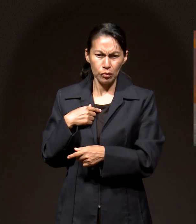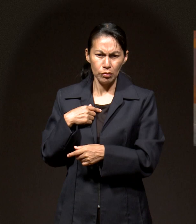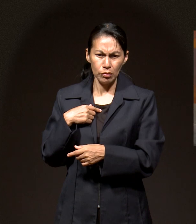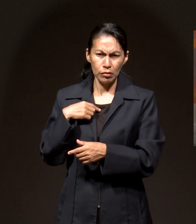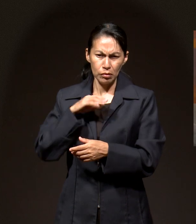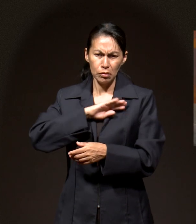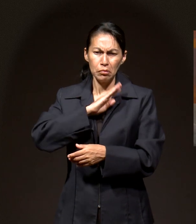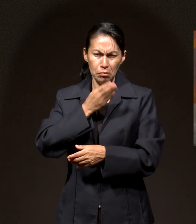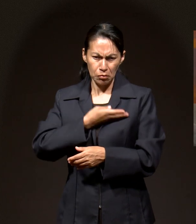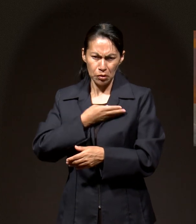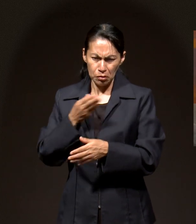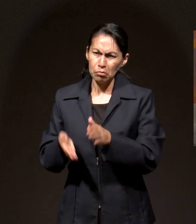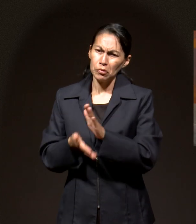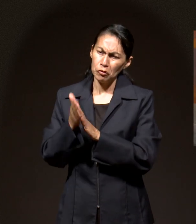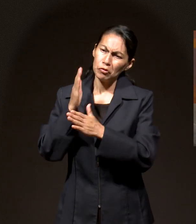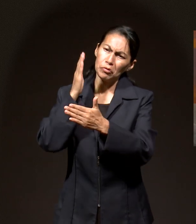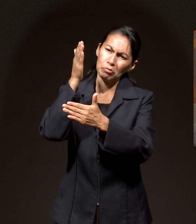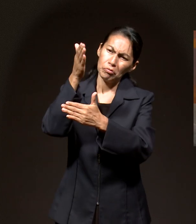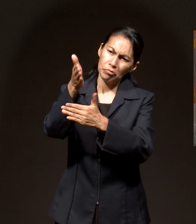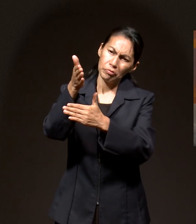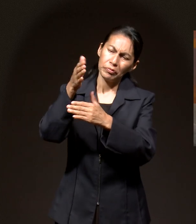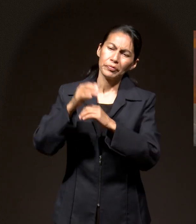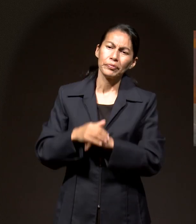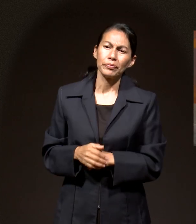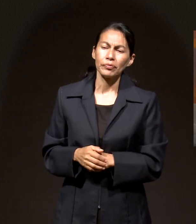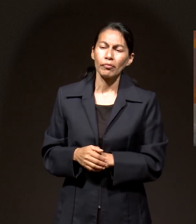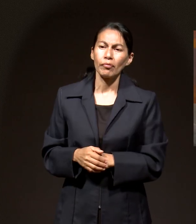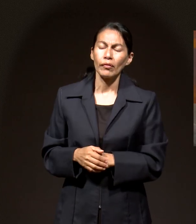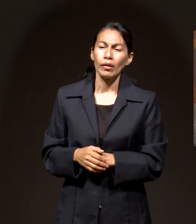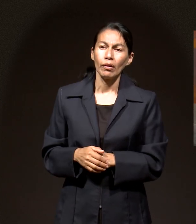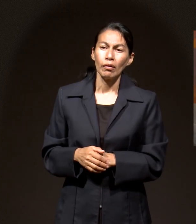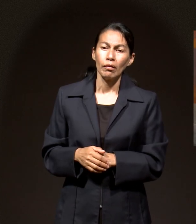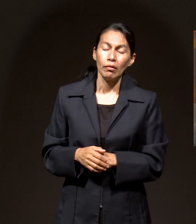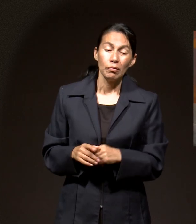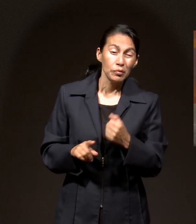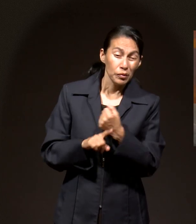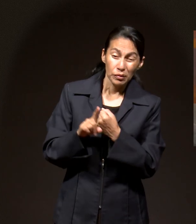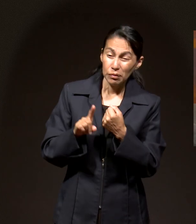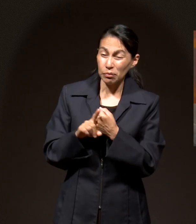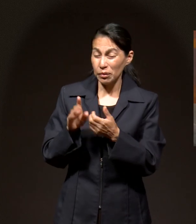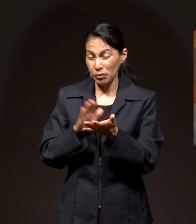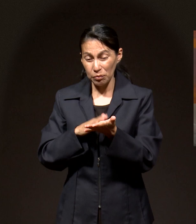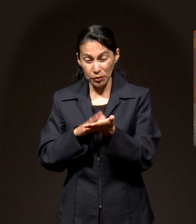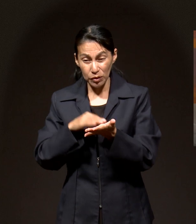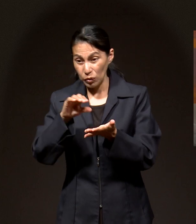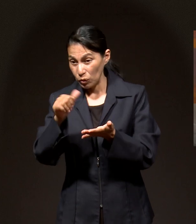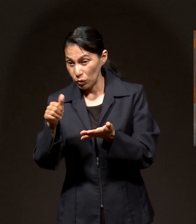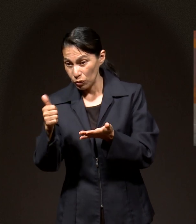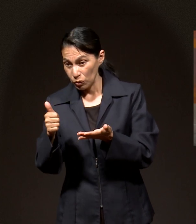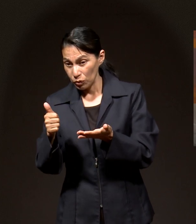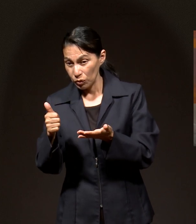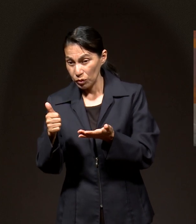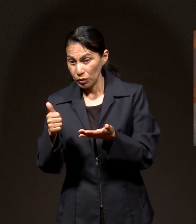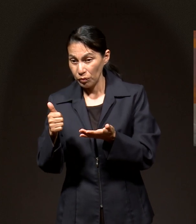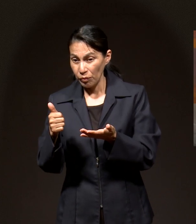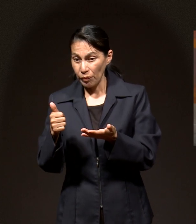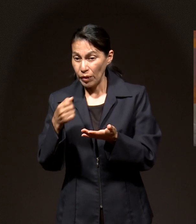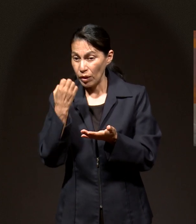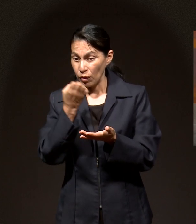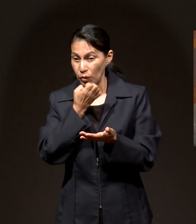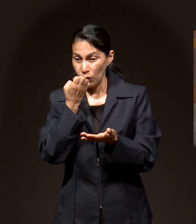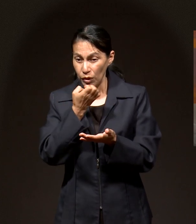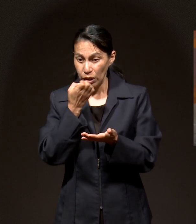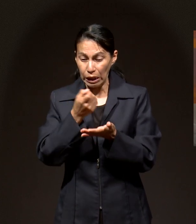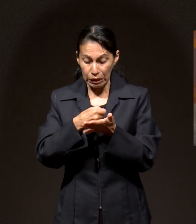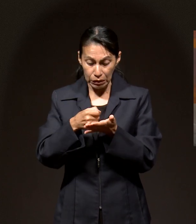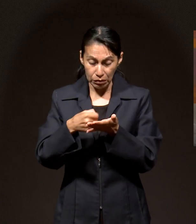veces, me fui a España. Yo me fui a España por algunos problemas con otros documentos. No pude